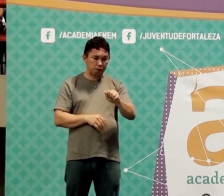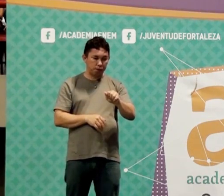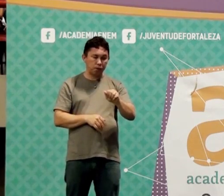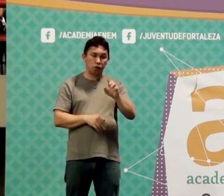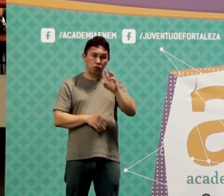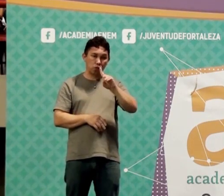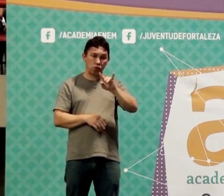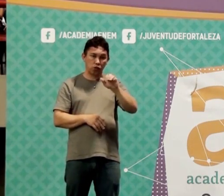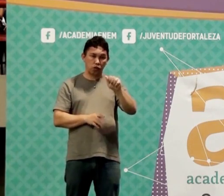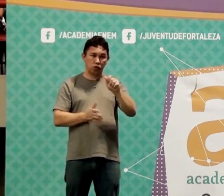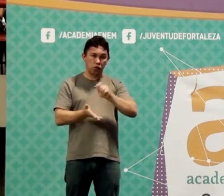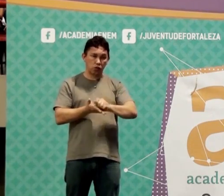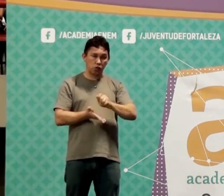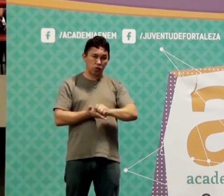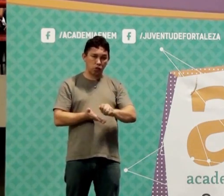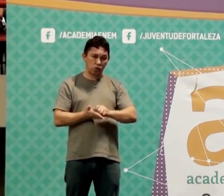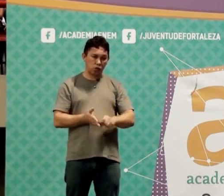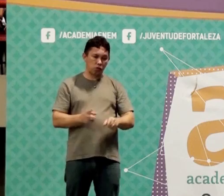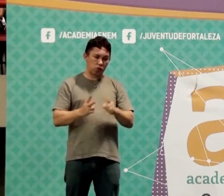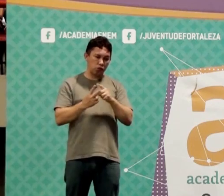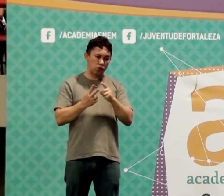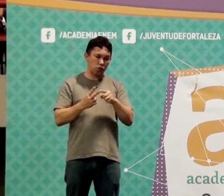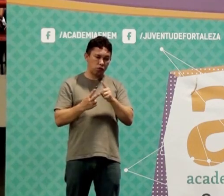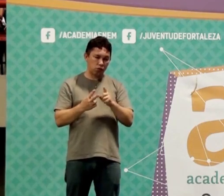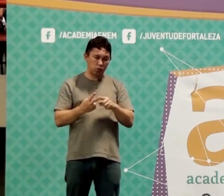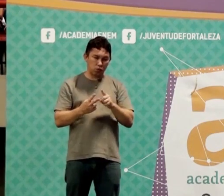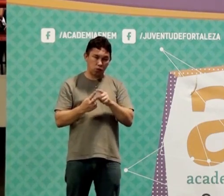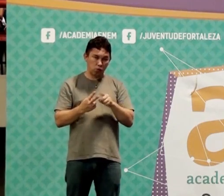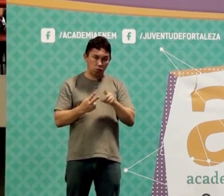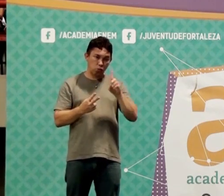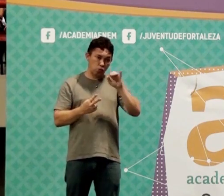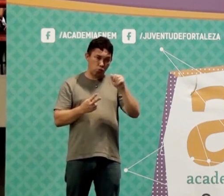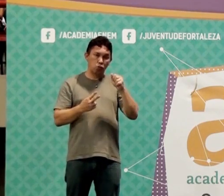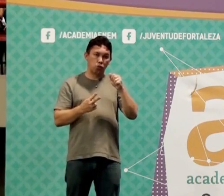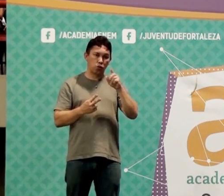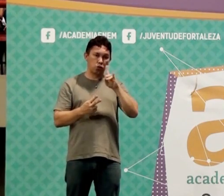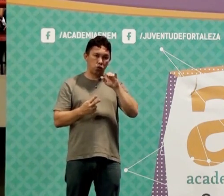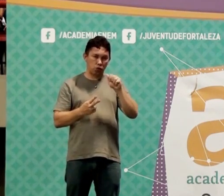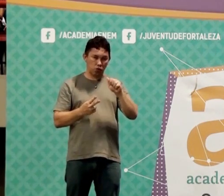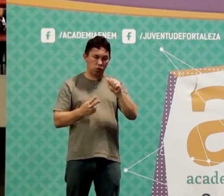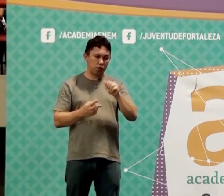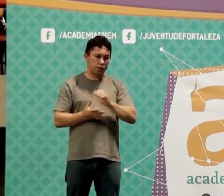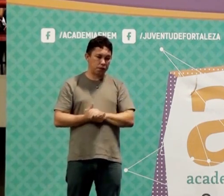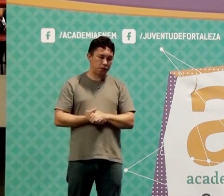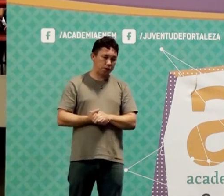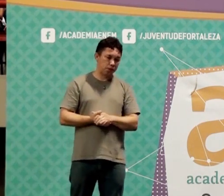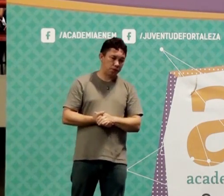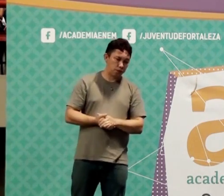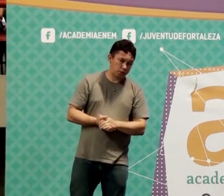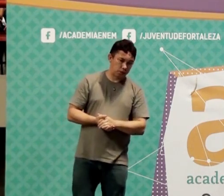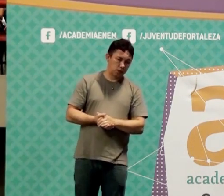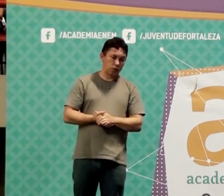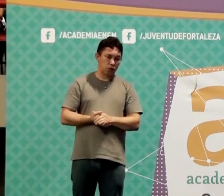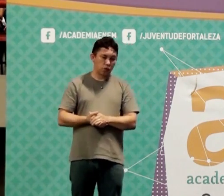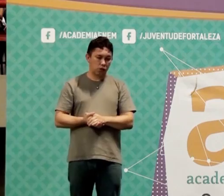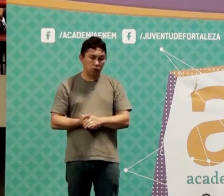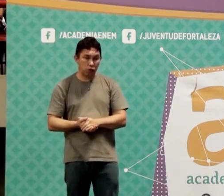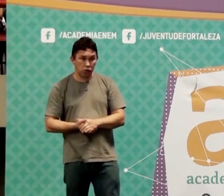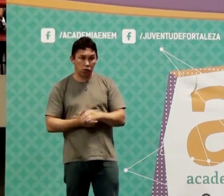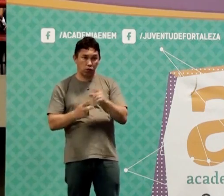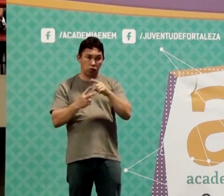interrompia, porque as pessoas morreram. 10, 15 anos depois, a peste voltava. Era transmitida pela